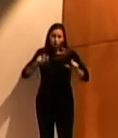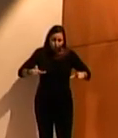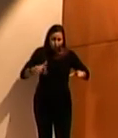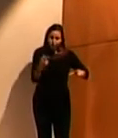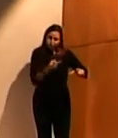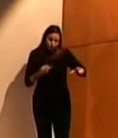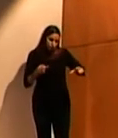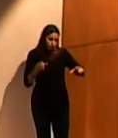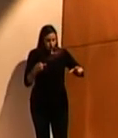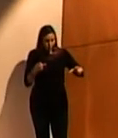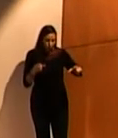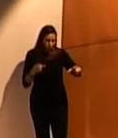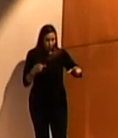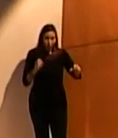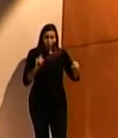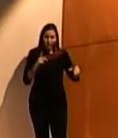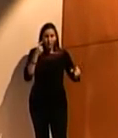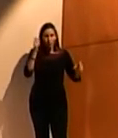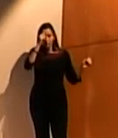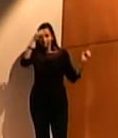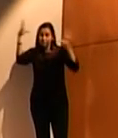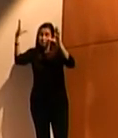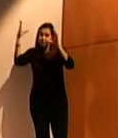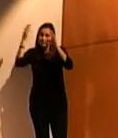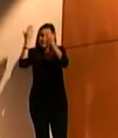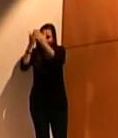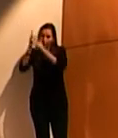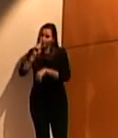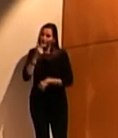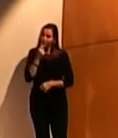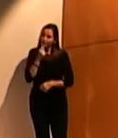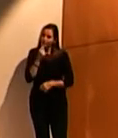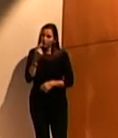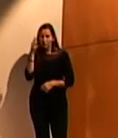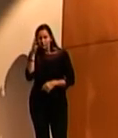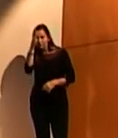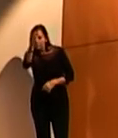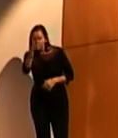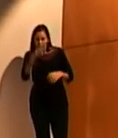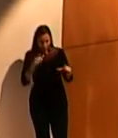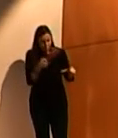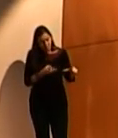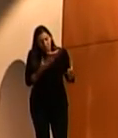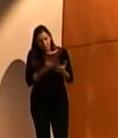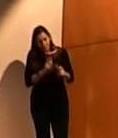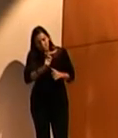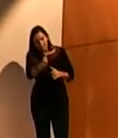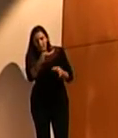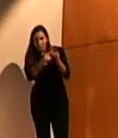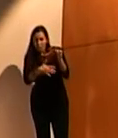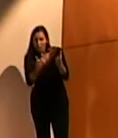feuille, c'est pas évident de pouvoir s'imaginer qu'est-ce que ça va donner, le